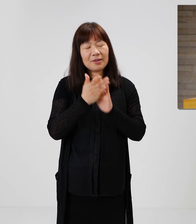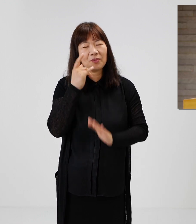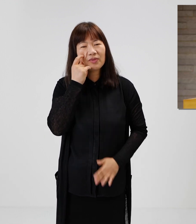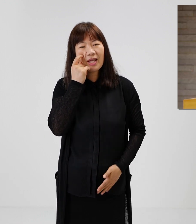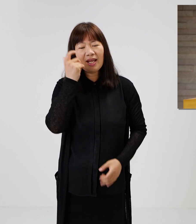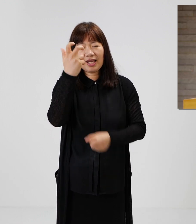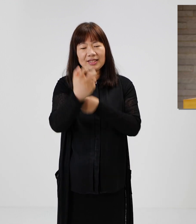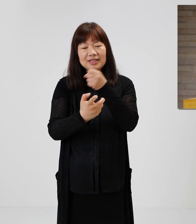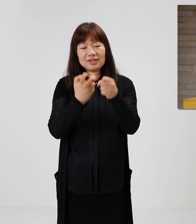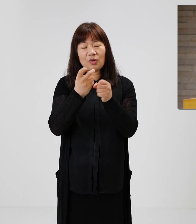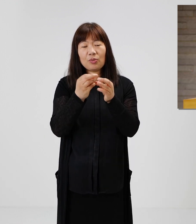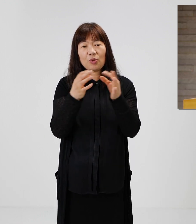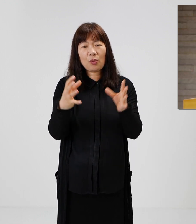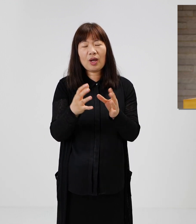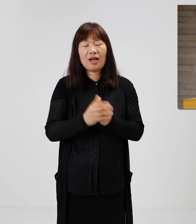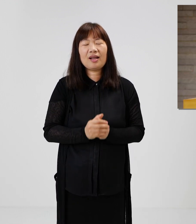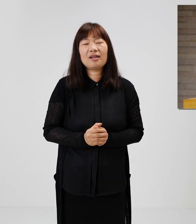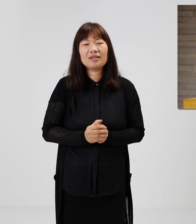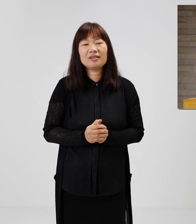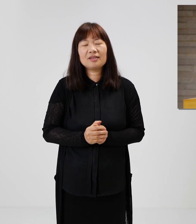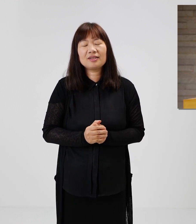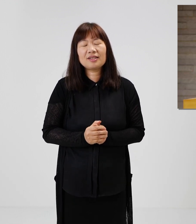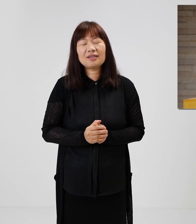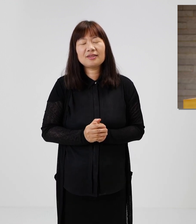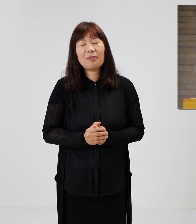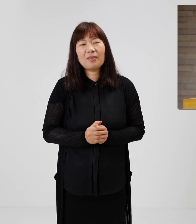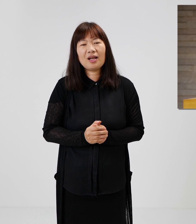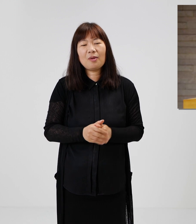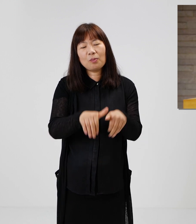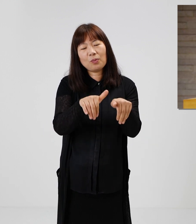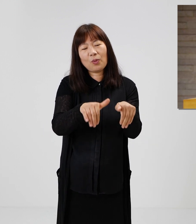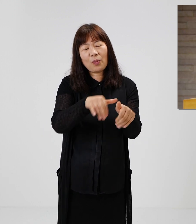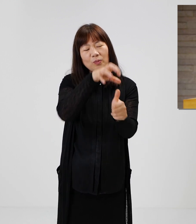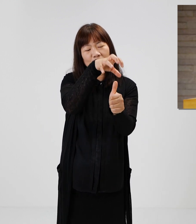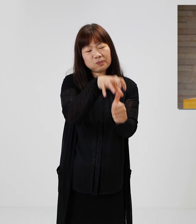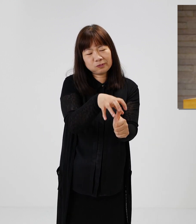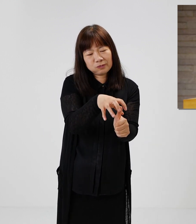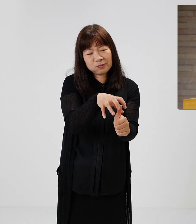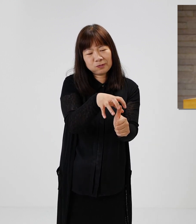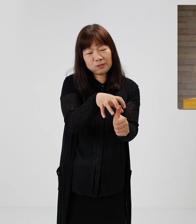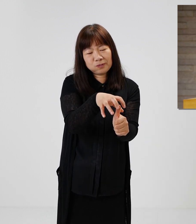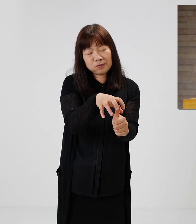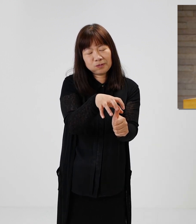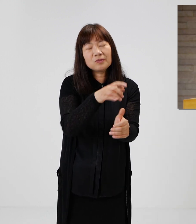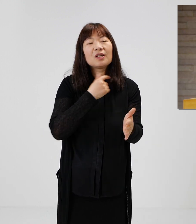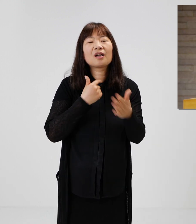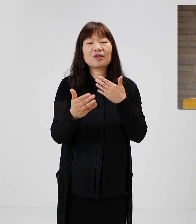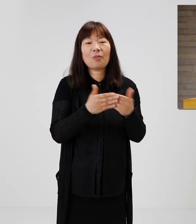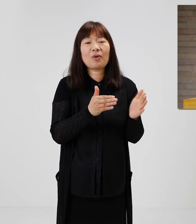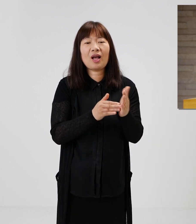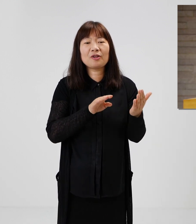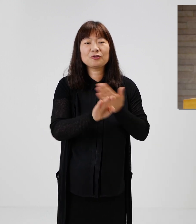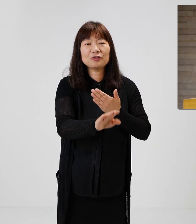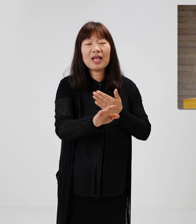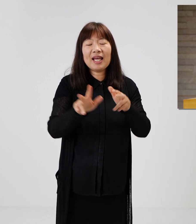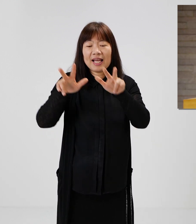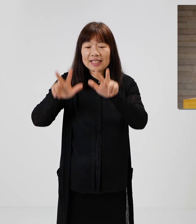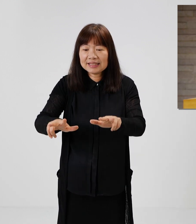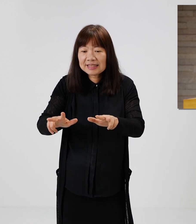70년을 역사의 풀무에서 당금질을 해놓으니까 이제는